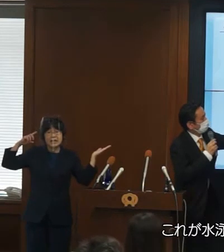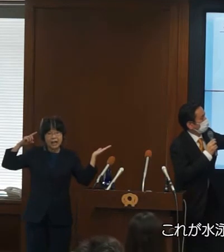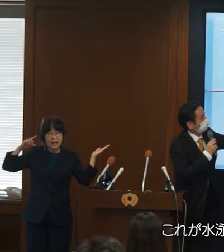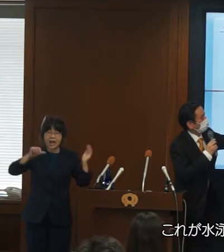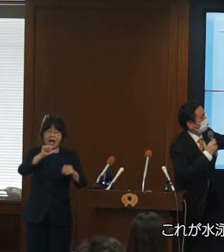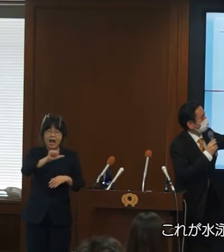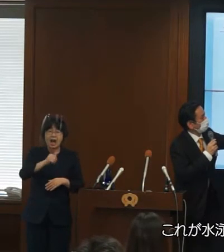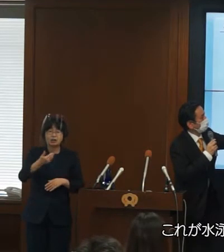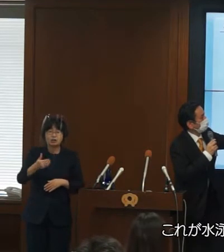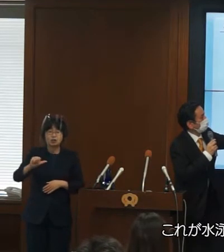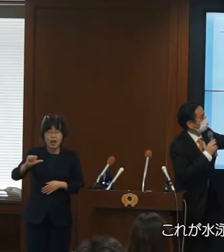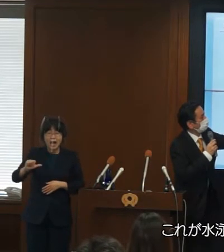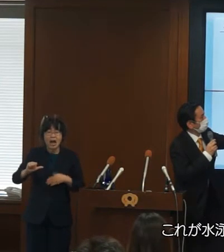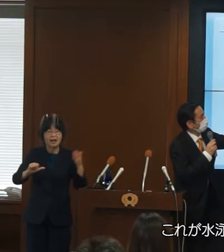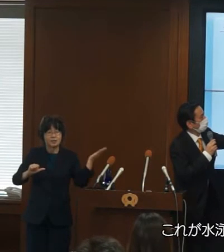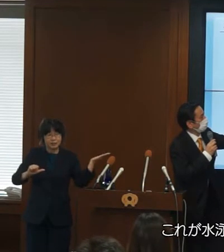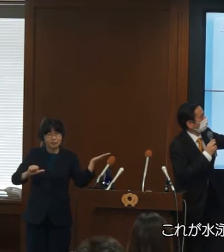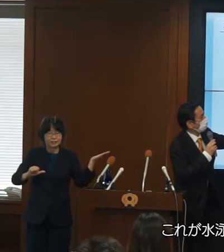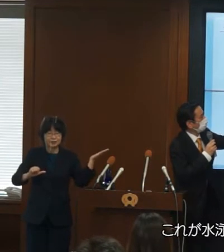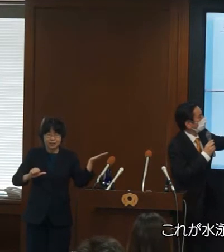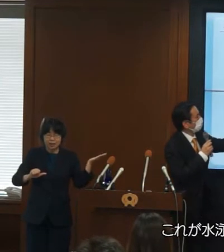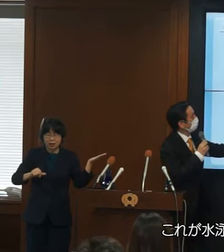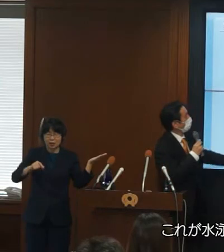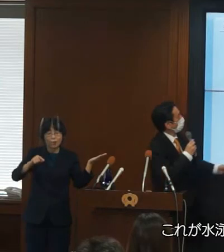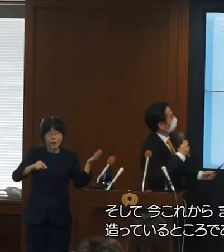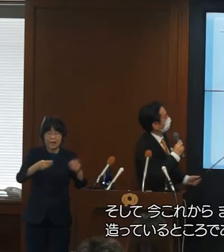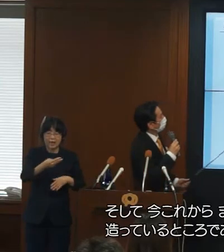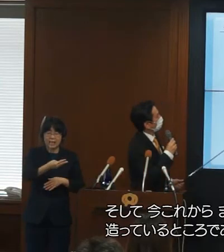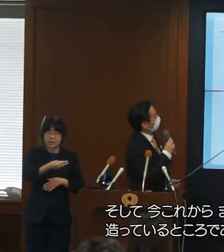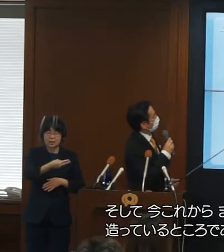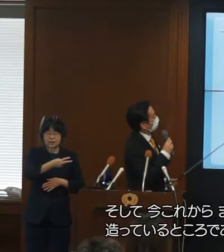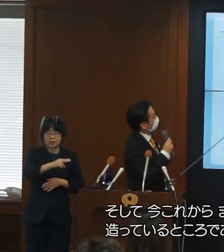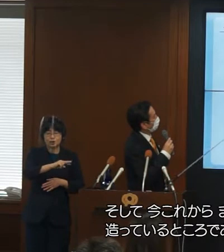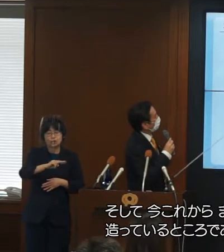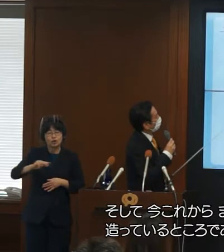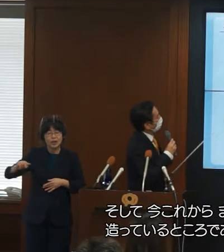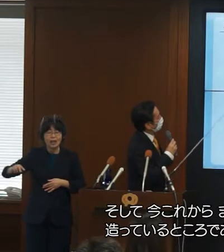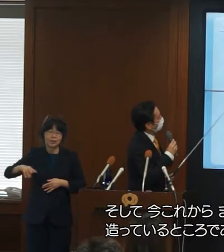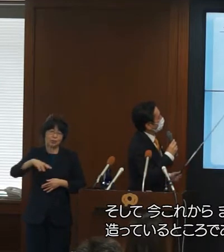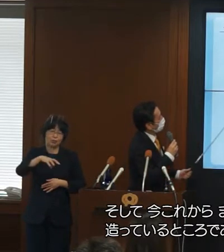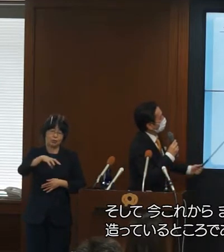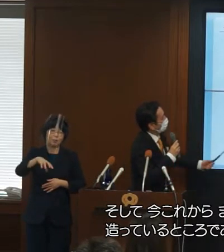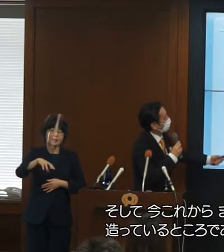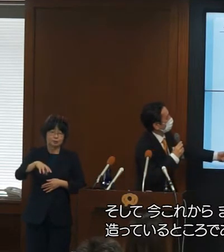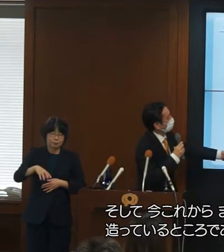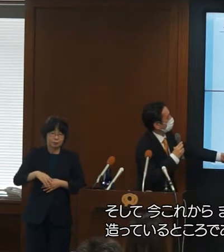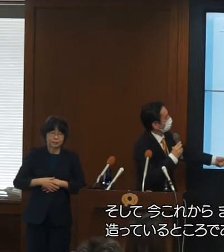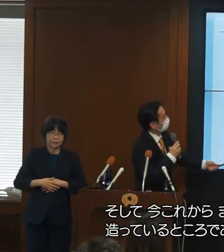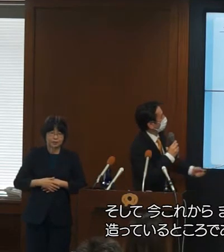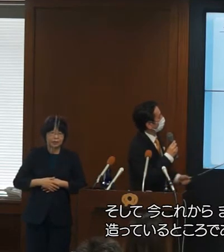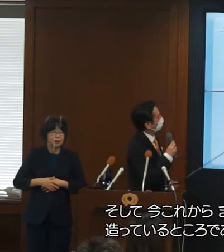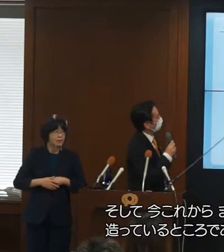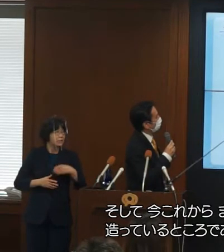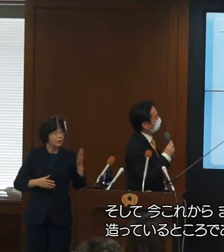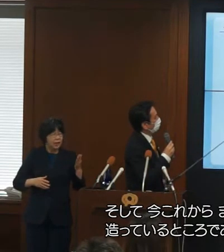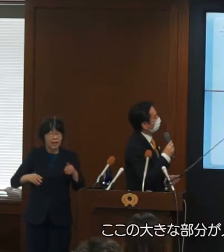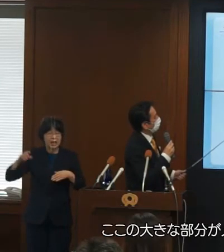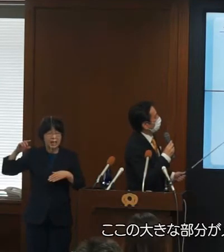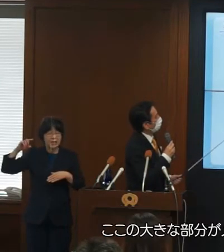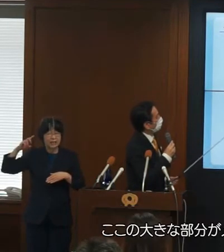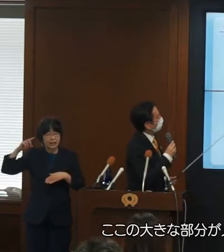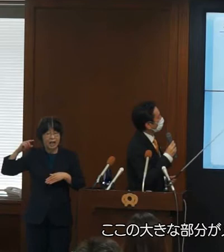が水泳場になります。そして、まあ、今これがまさに佐賀アリーナを作っているところでありま